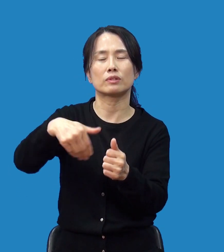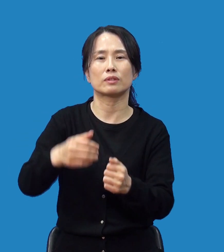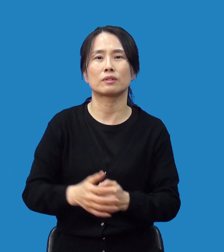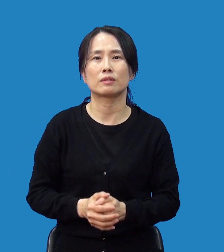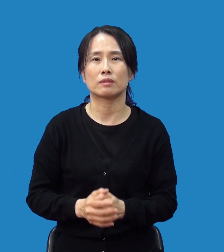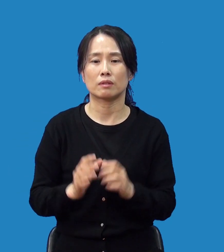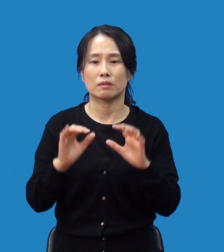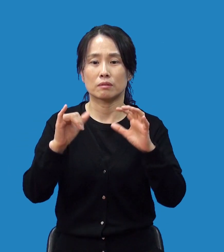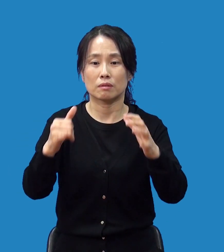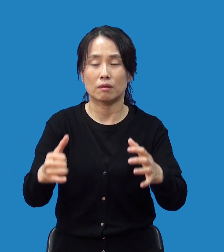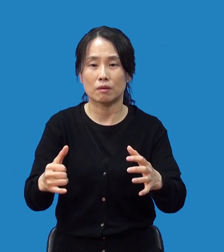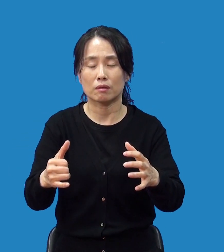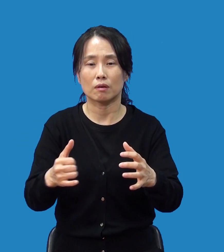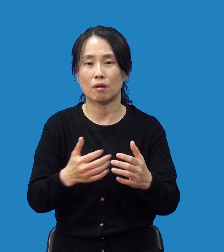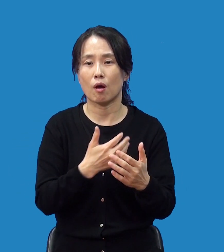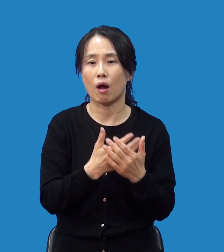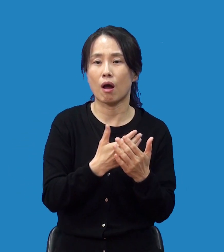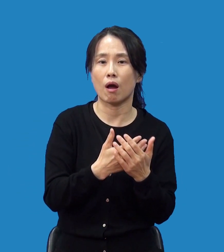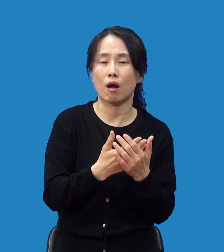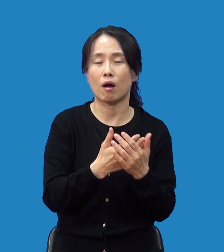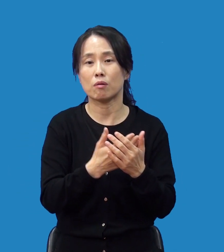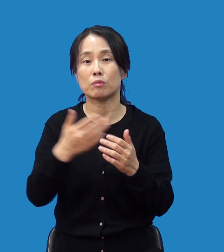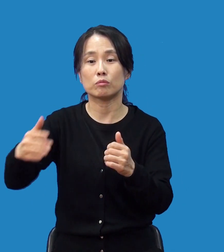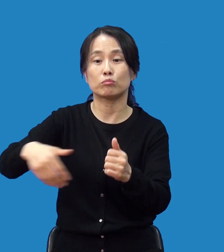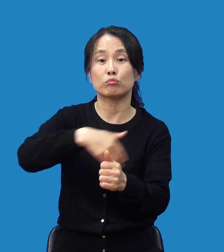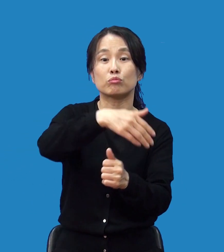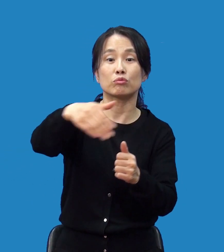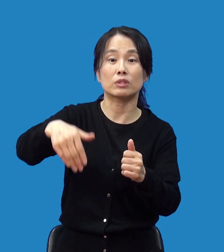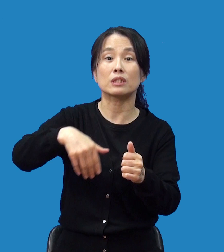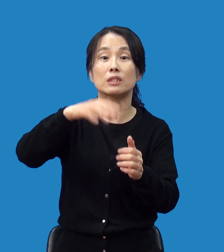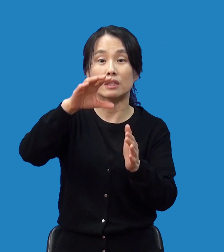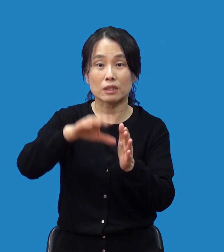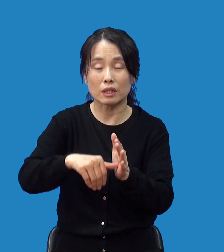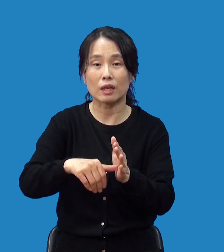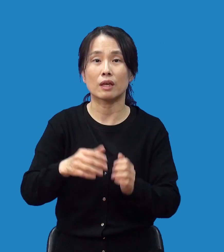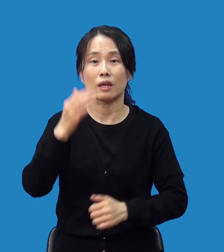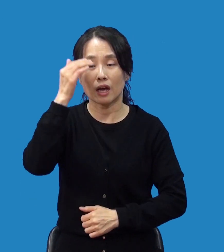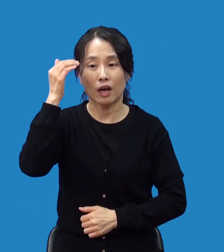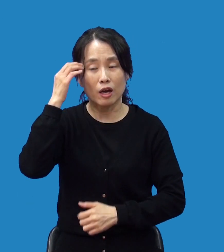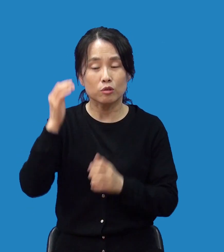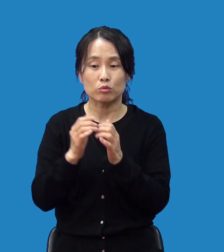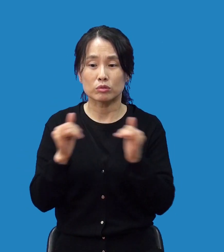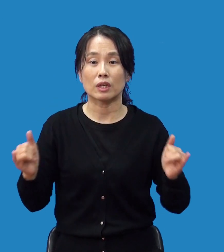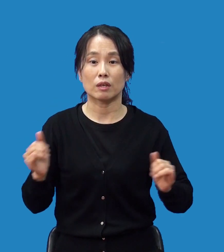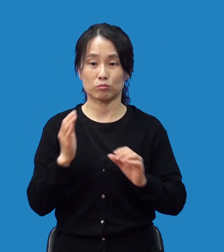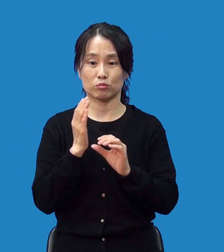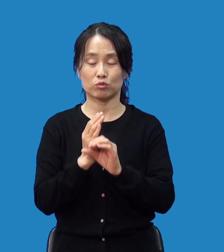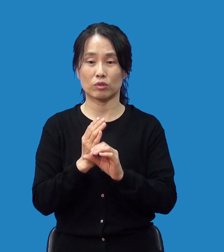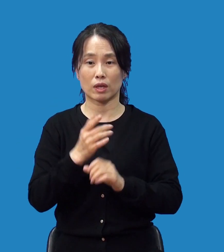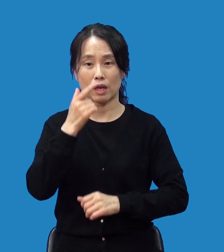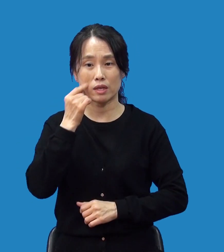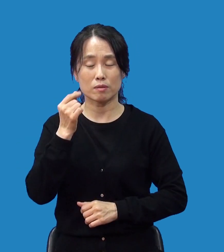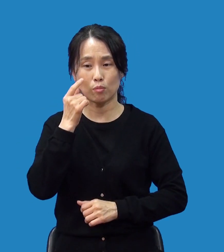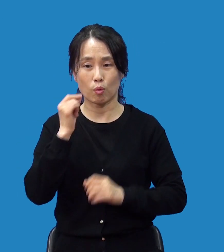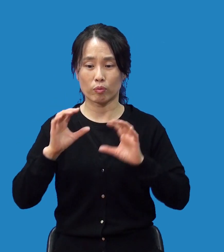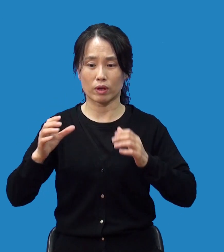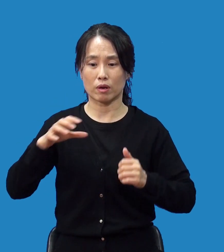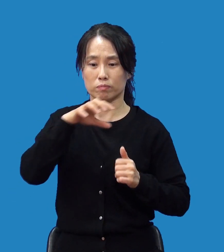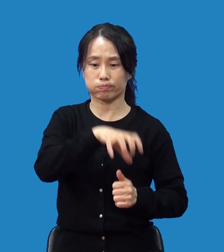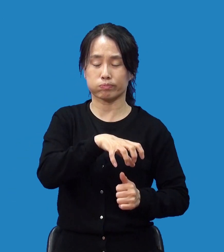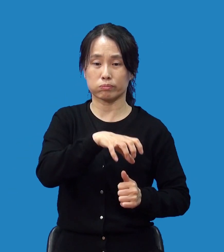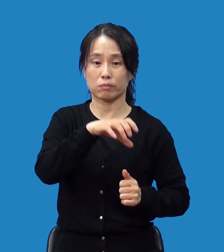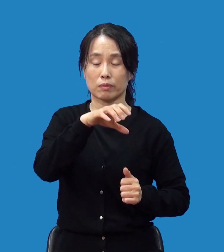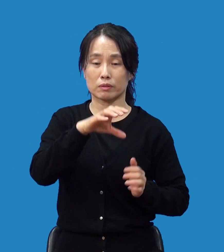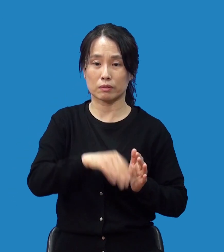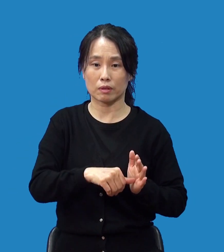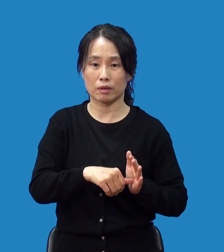정세가 긴박하게 돌아가던 그때 우리 국민 중에 누가 일제강점으로부터 독립을